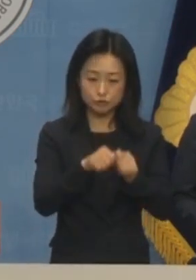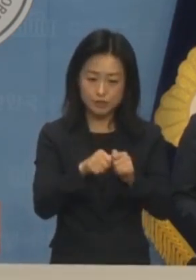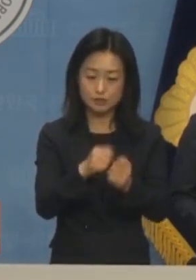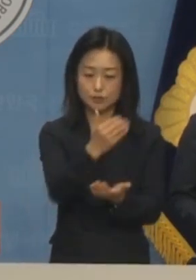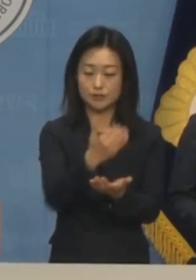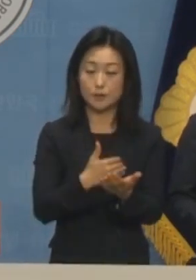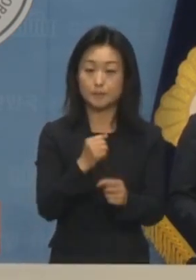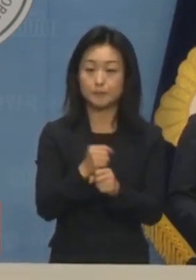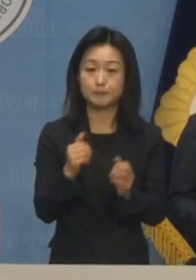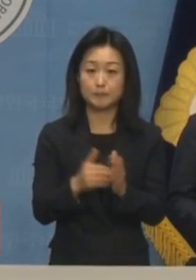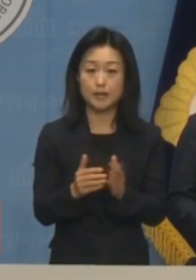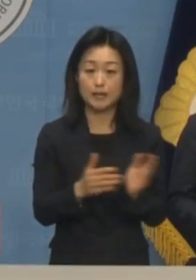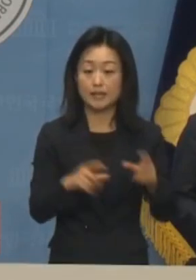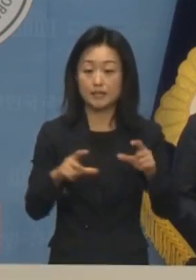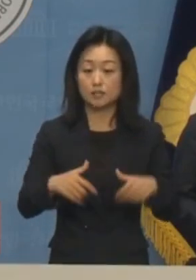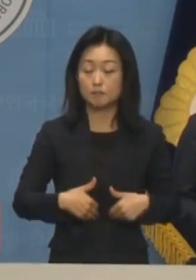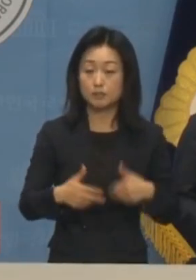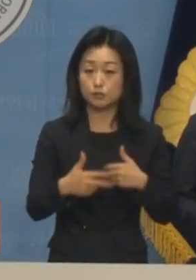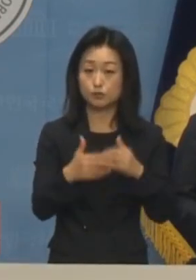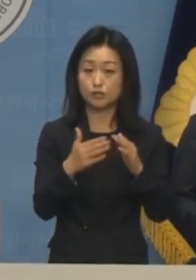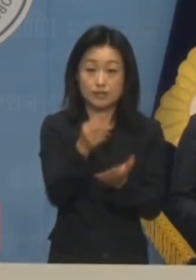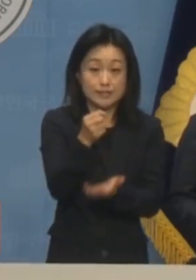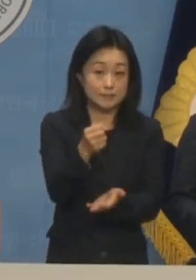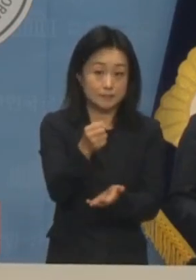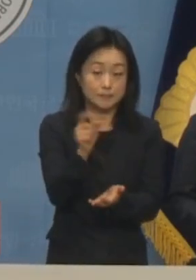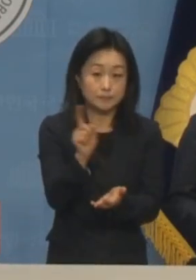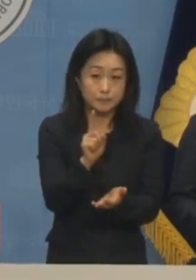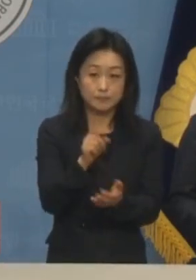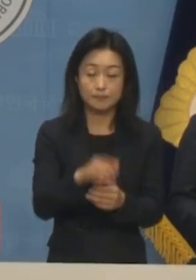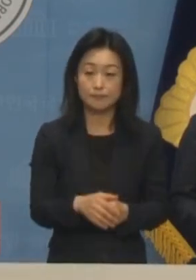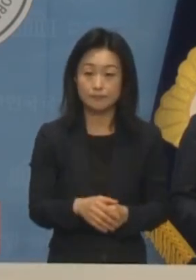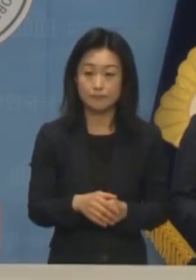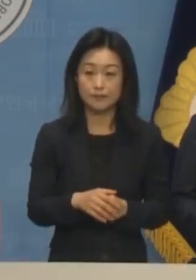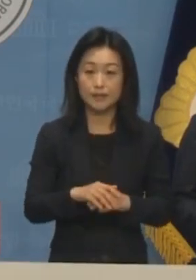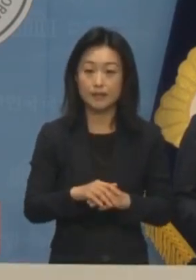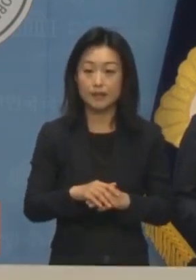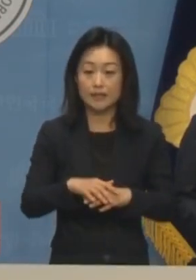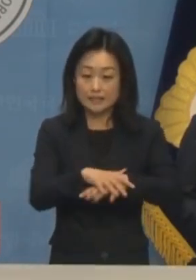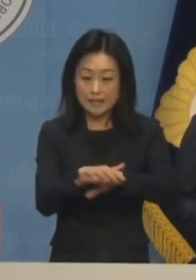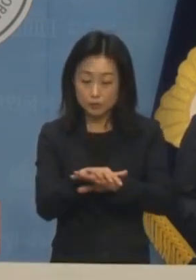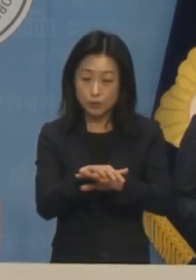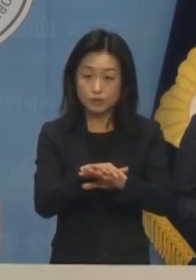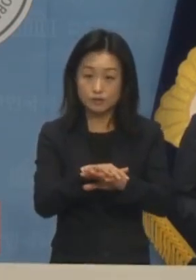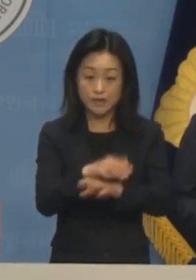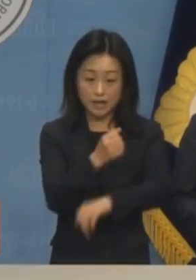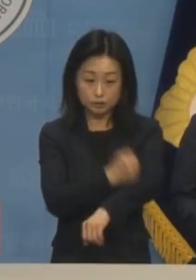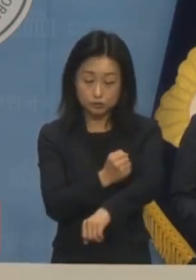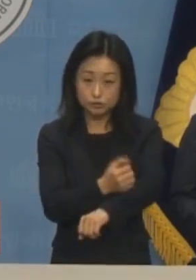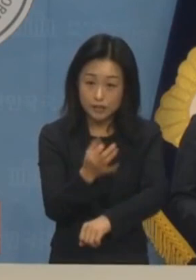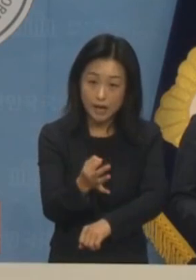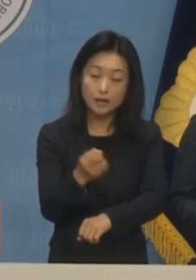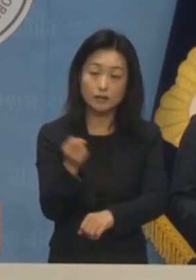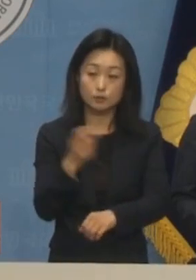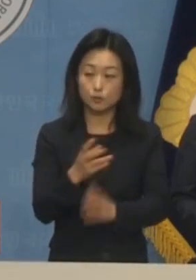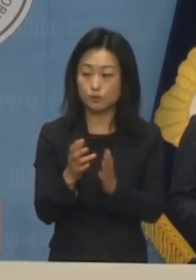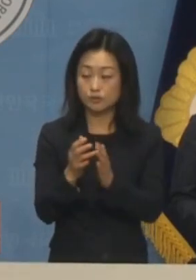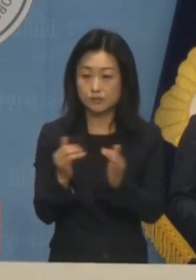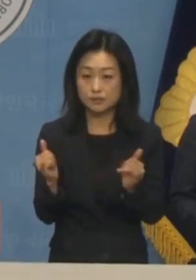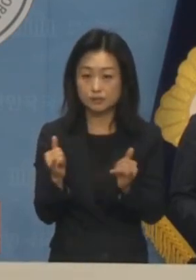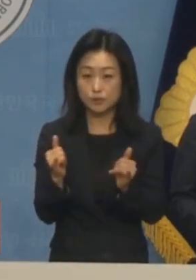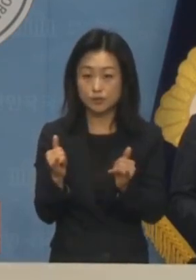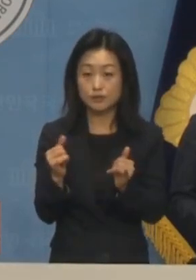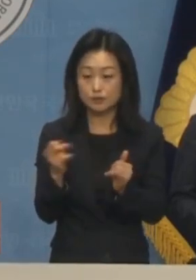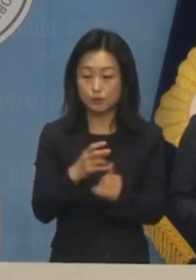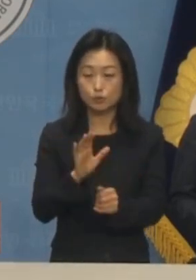지역 필수의료 기금은 필수의료 지역 책임 네트워크 성과 보상과 시설, 인력 확충 지원,